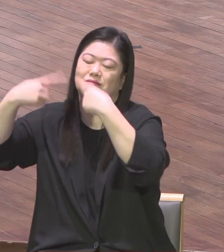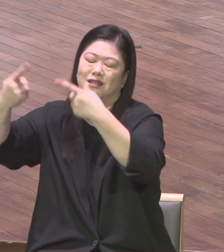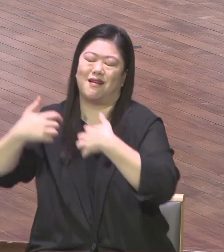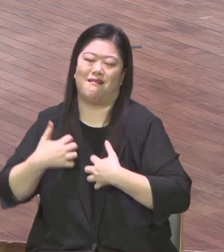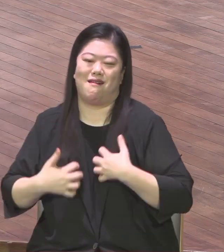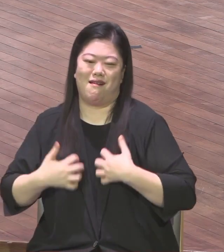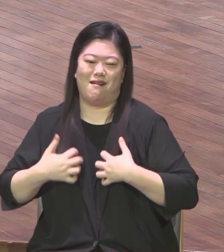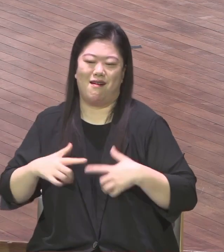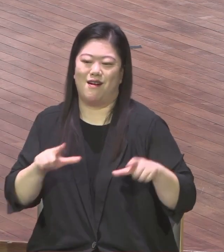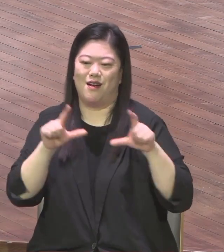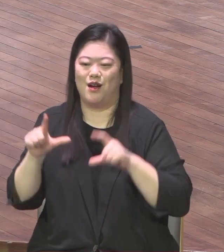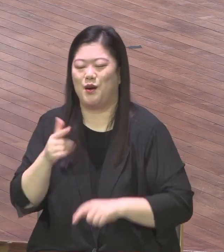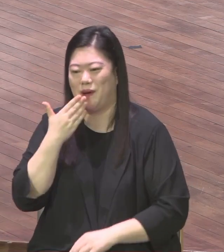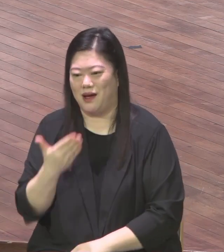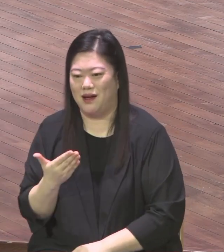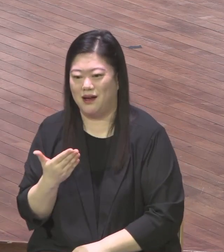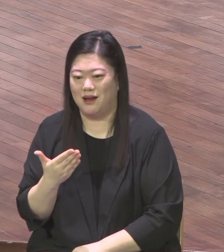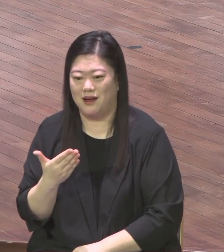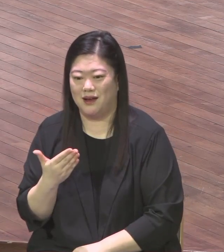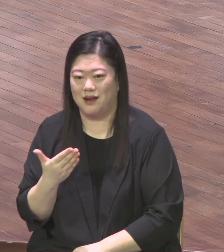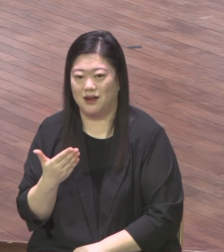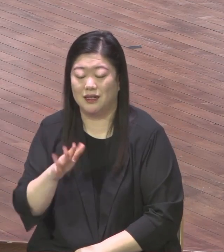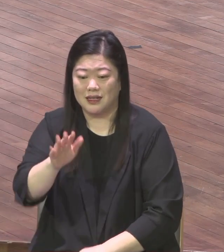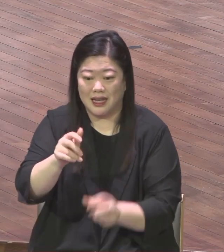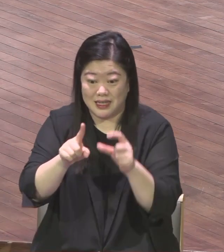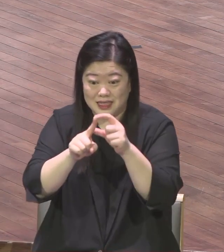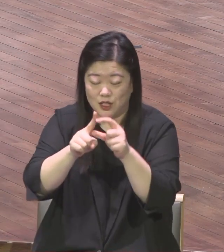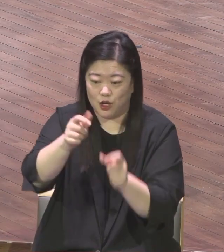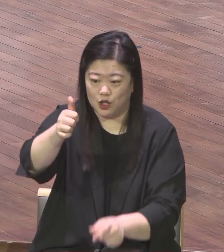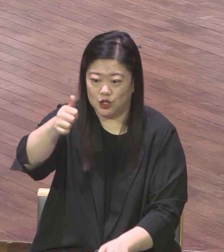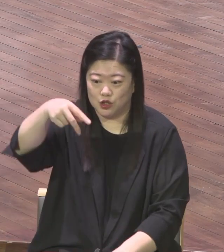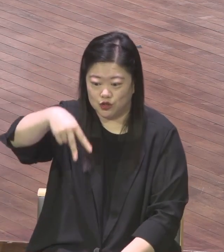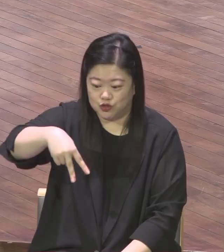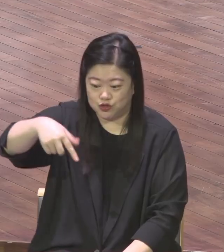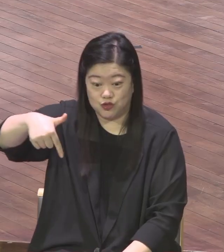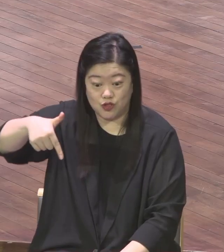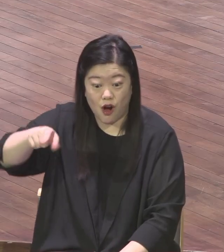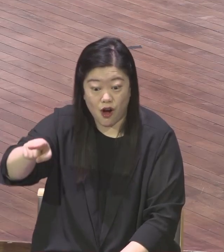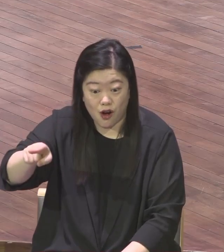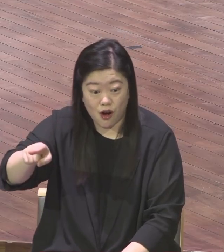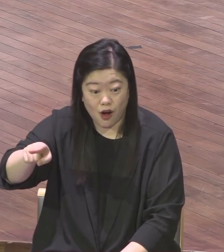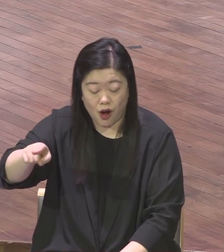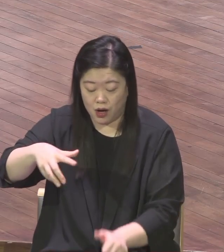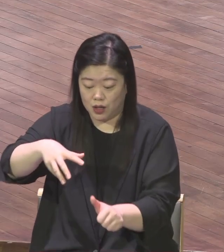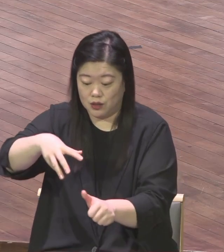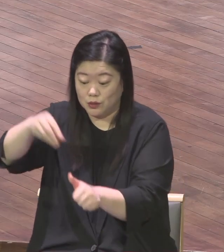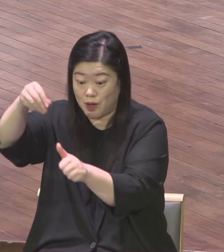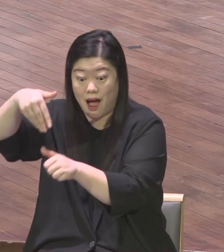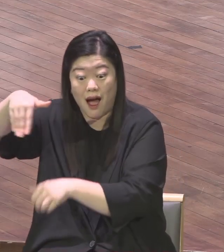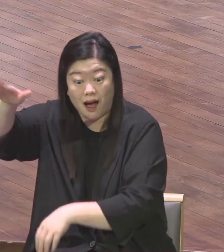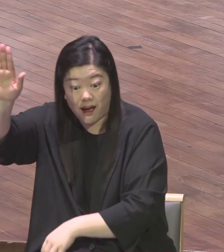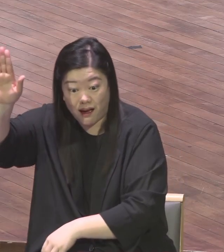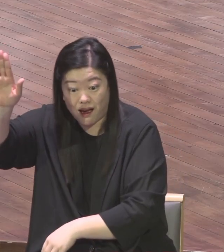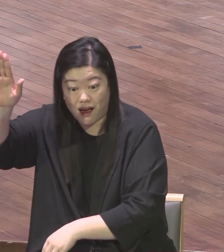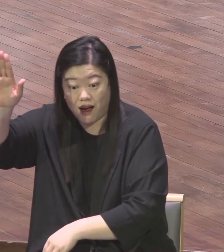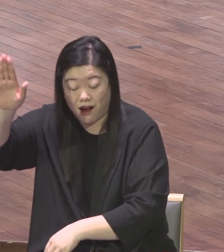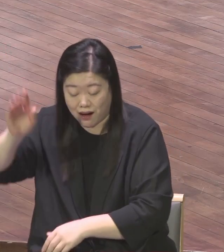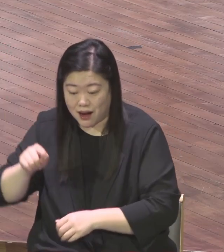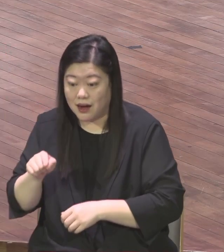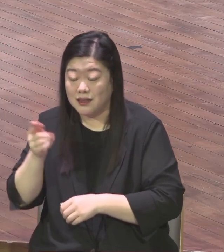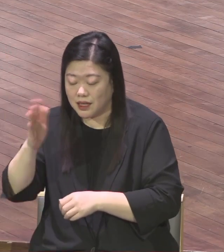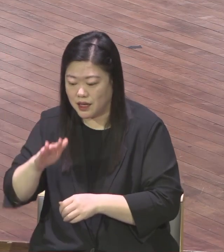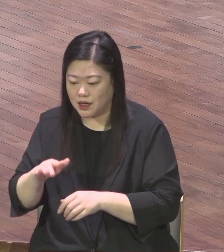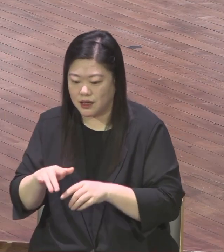왕노릇한다. 그런데 이런 휴거의 성경적 내용과는 전혀 상관없이